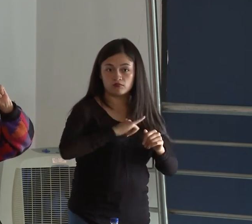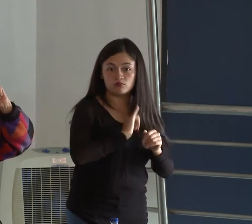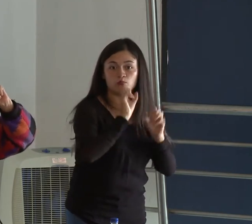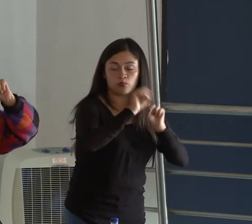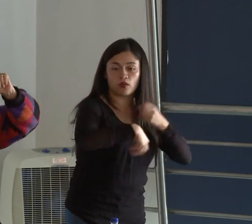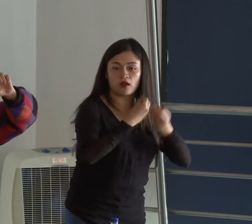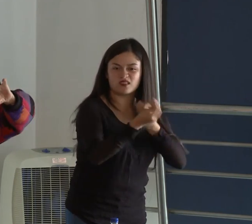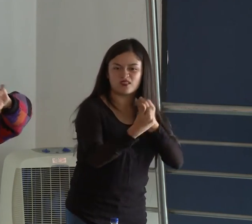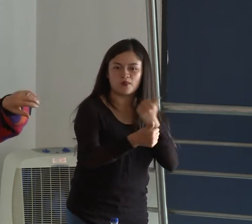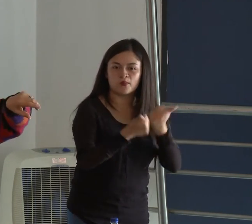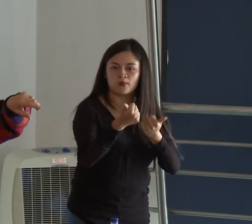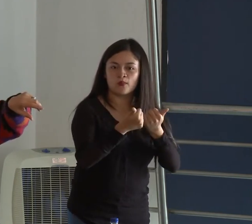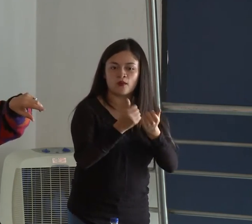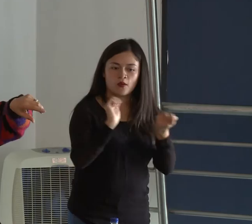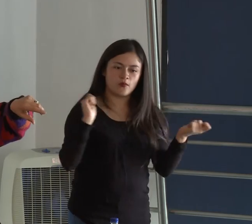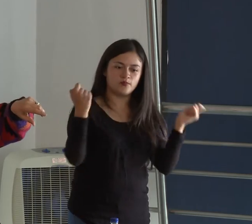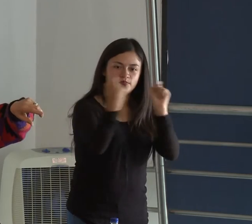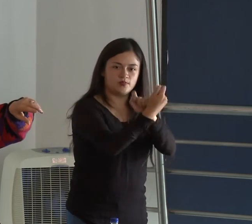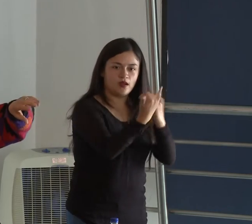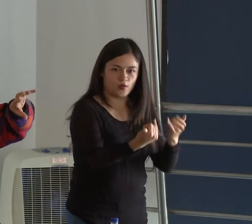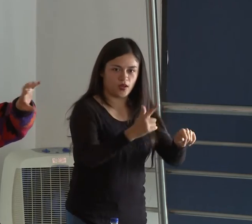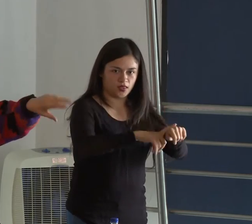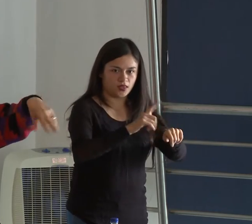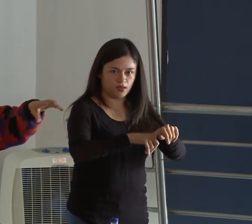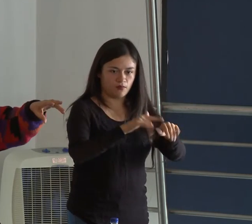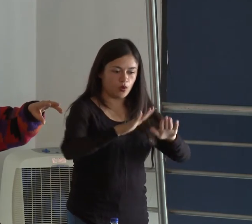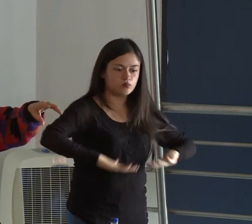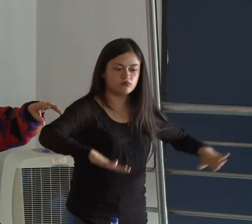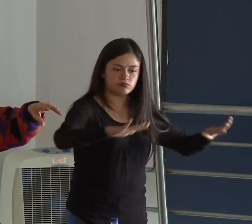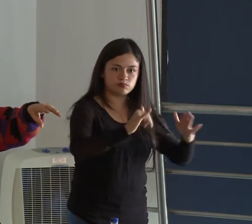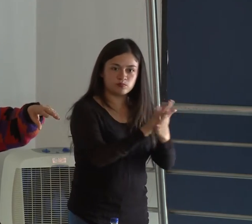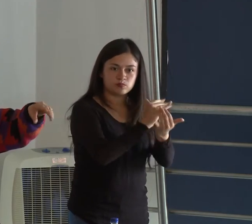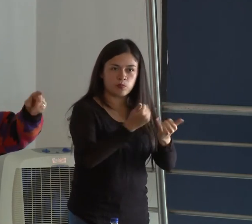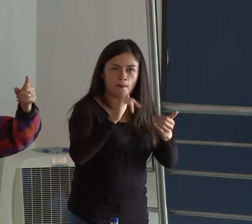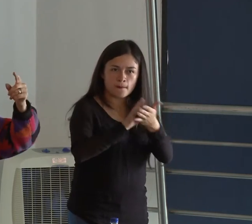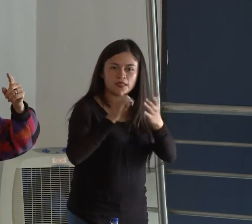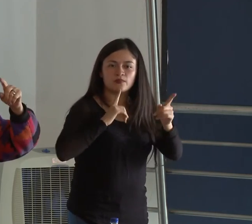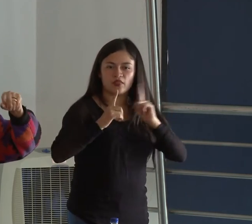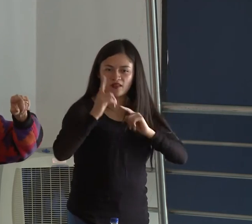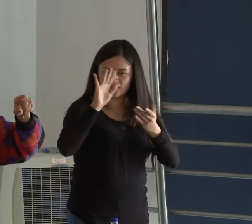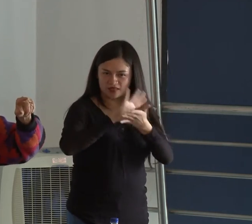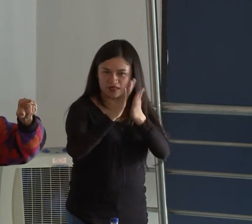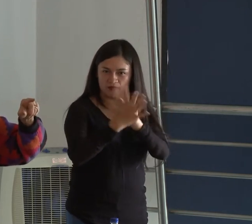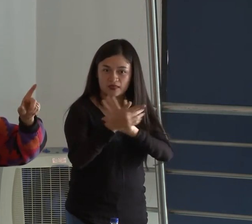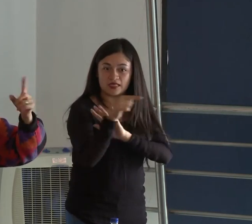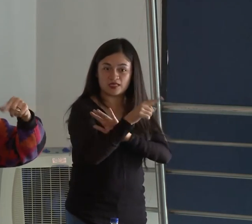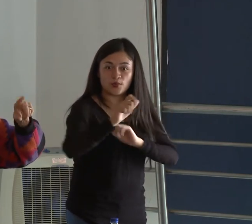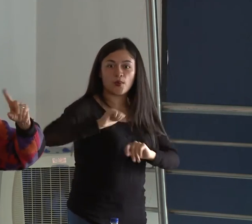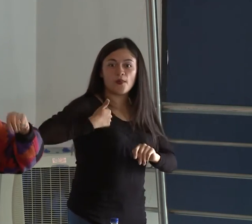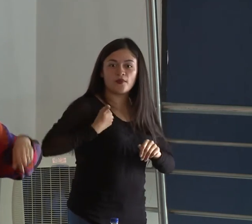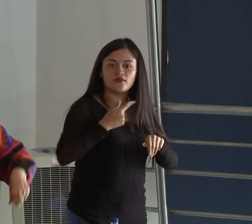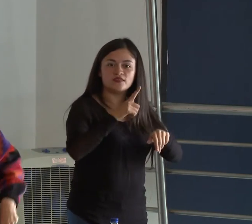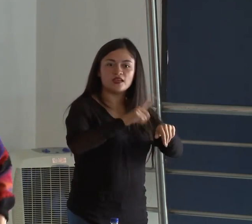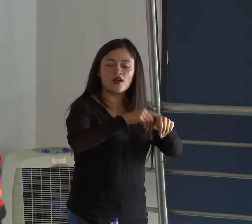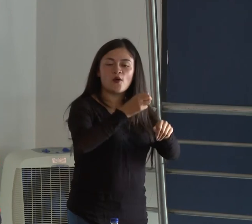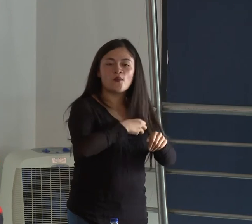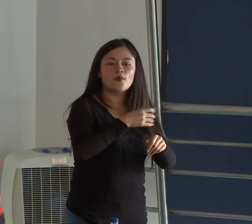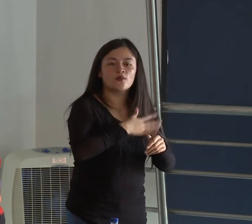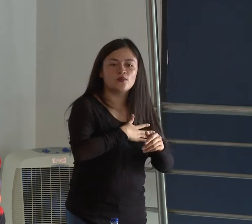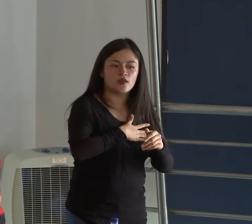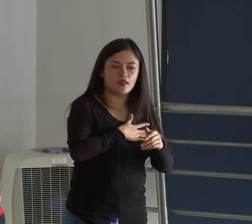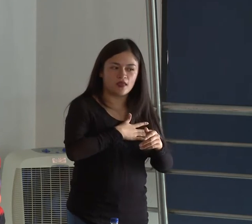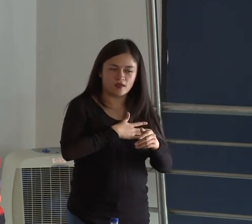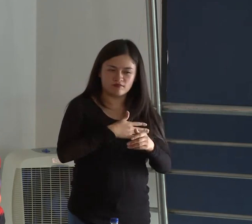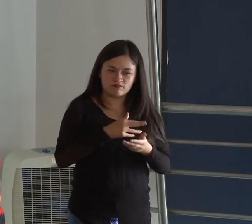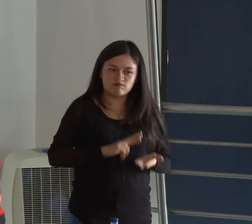nosotros es convertir este momento, esto que está pasando, en una oportunidad para resignificar lo que estamos haciendo.